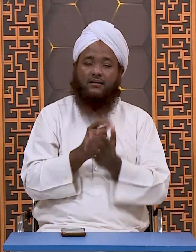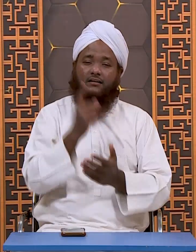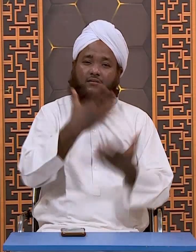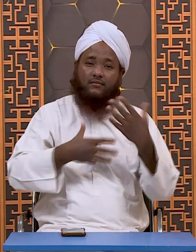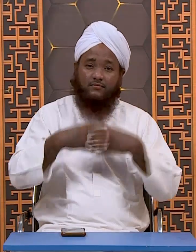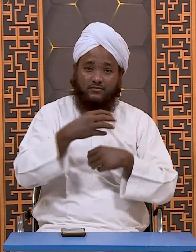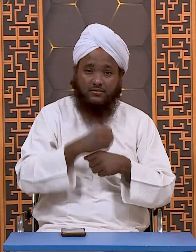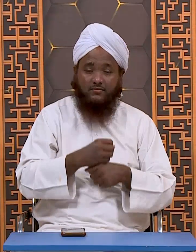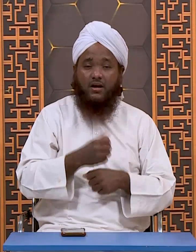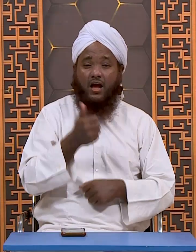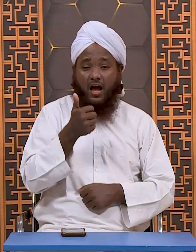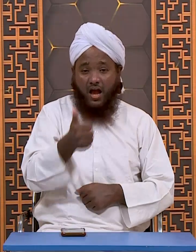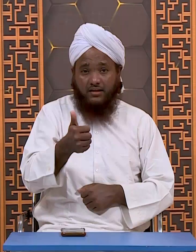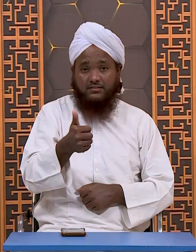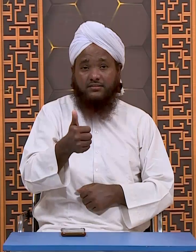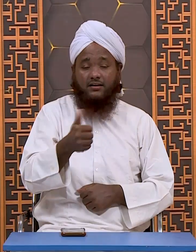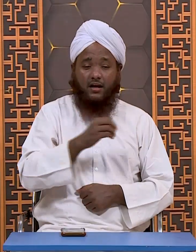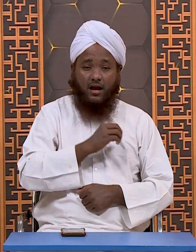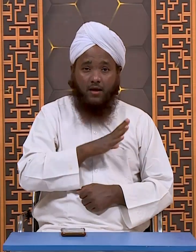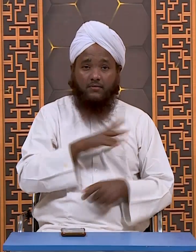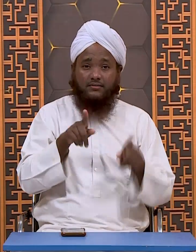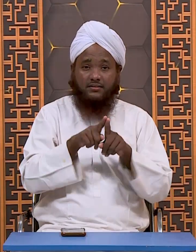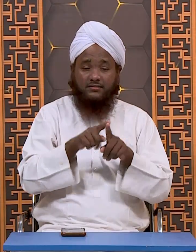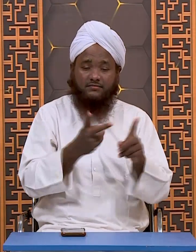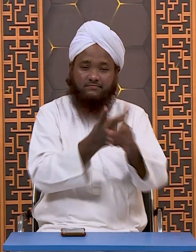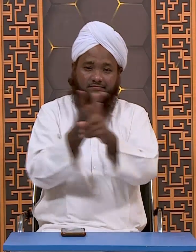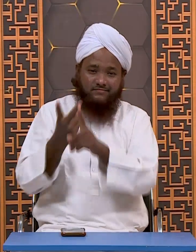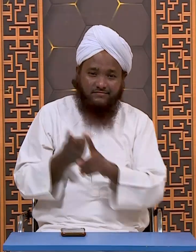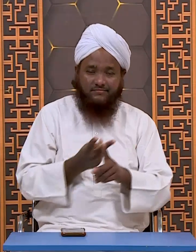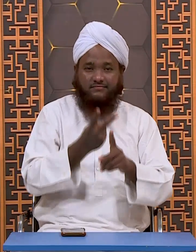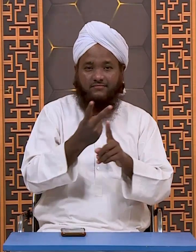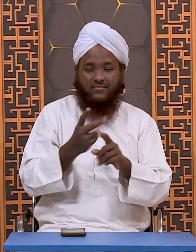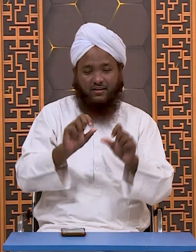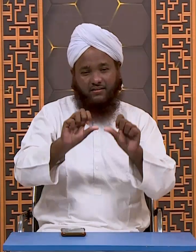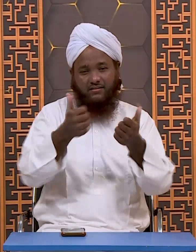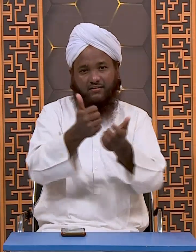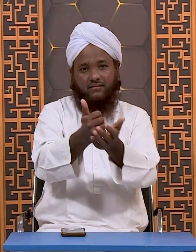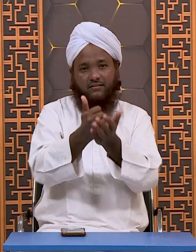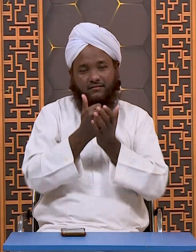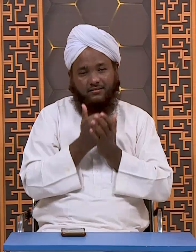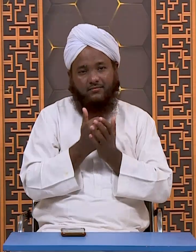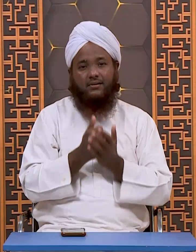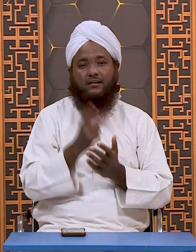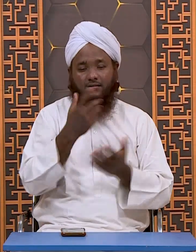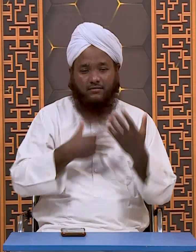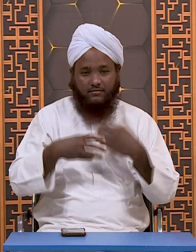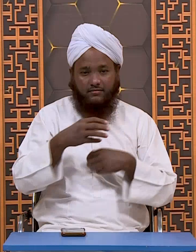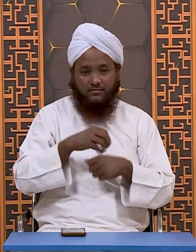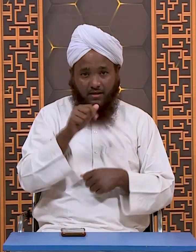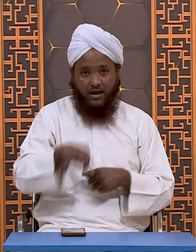ہمیں اچھے اعمال کرنے کی کے ساتھ ساتھ نیکی کی دعوت دینے کی بھی اللہ تعالیٰ توفیق عطا فرمائے۔ اللہ پاک آج کا ہمارا یہ